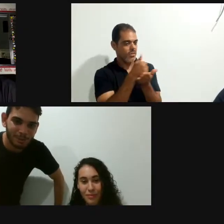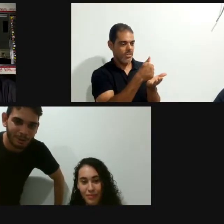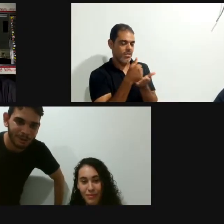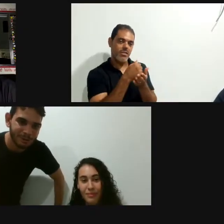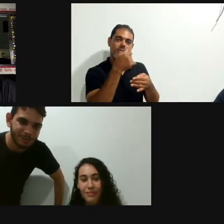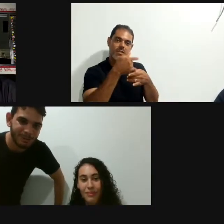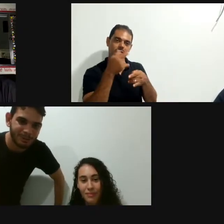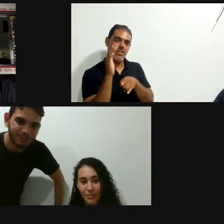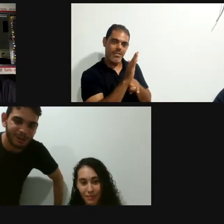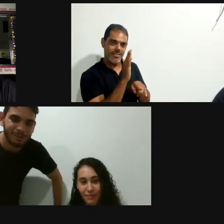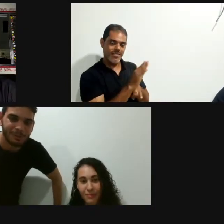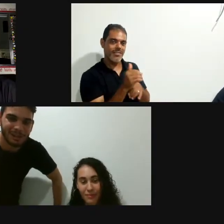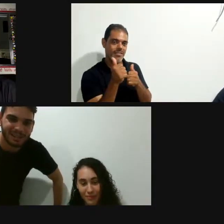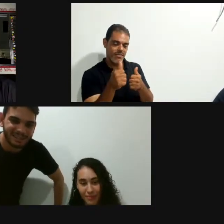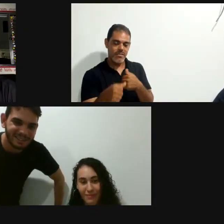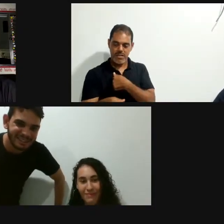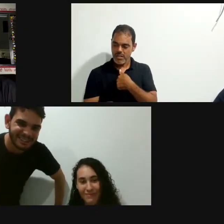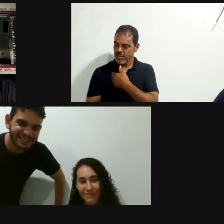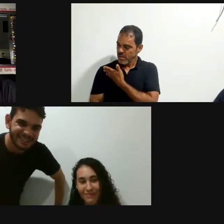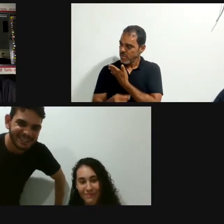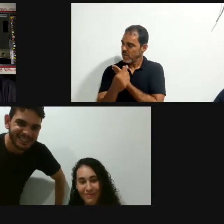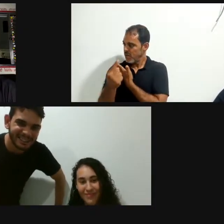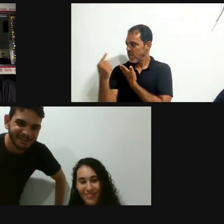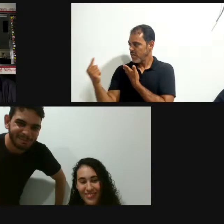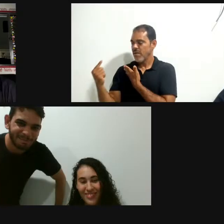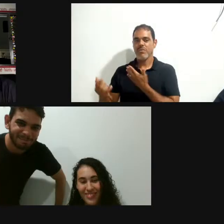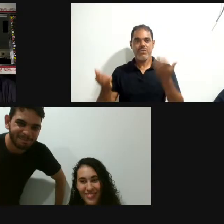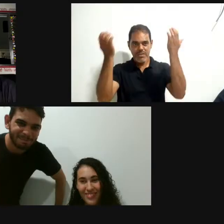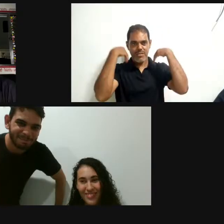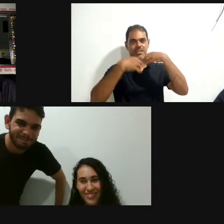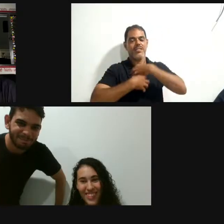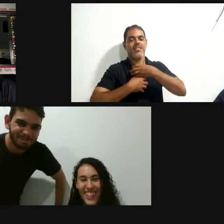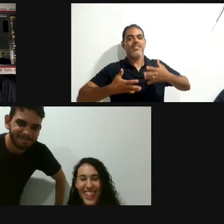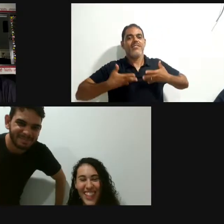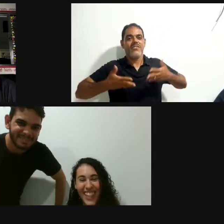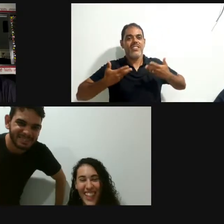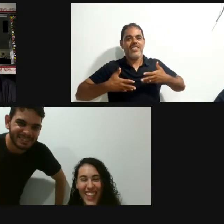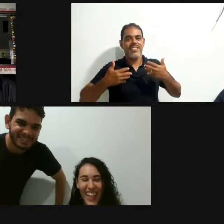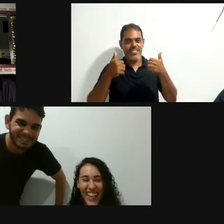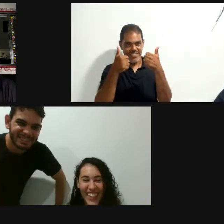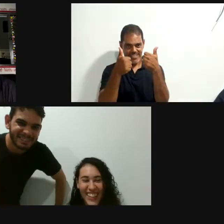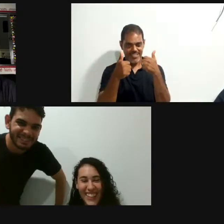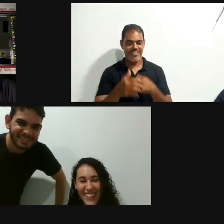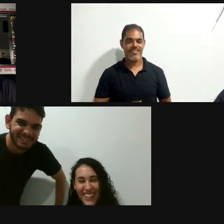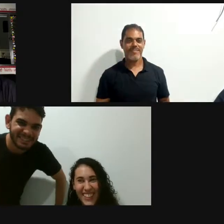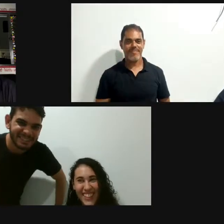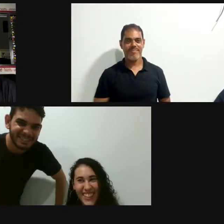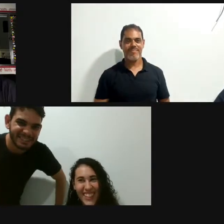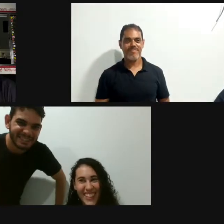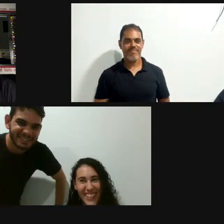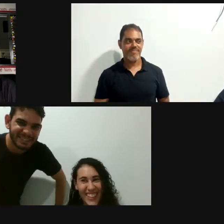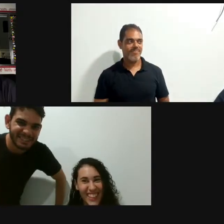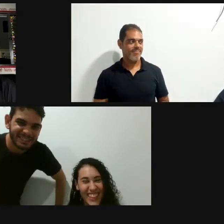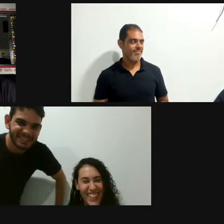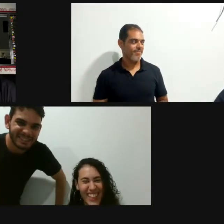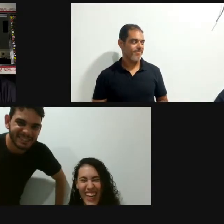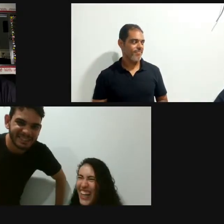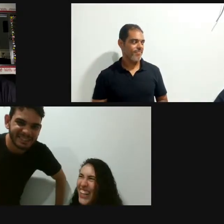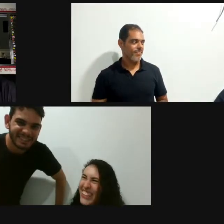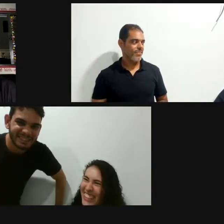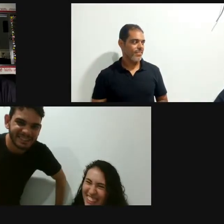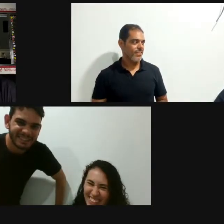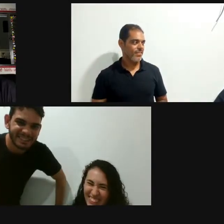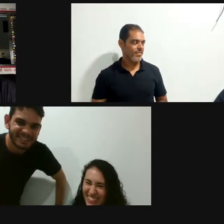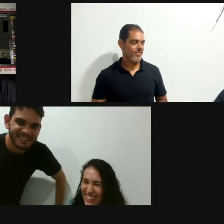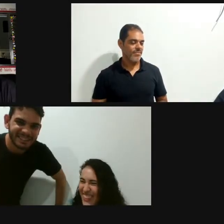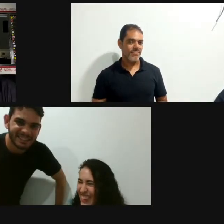amigo, fica muito feliz. Nada, igualmente, obrigado por ter ido aí na casa da Bia. Não sei se vocês moram longe, moram